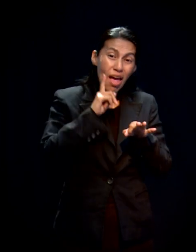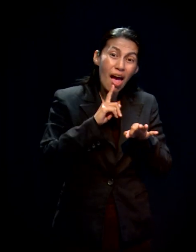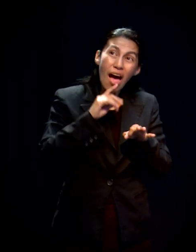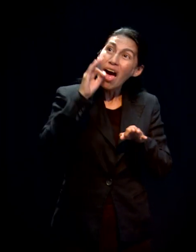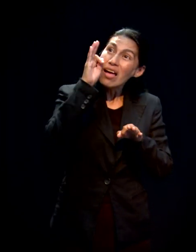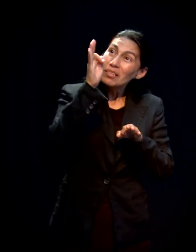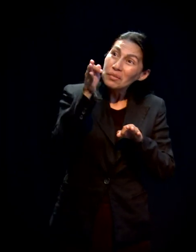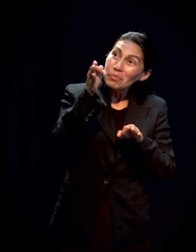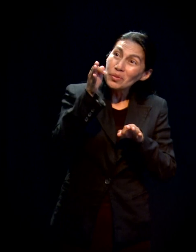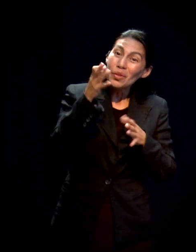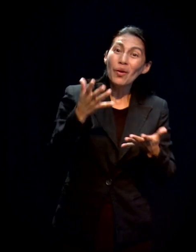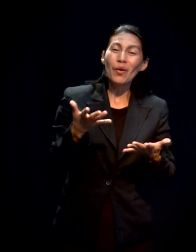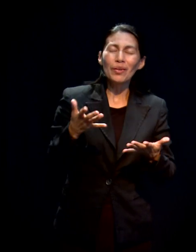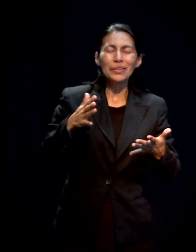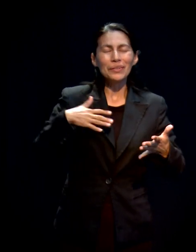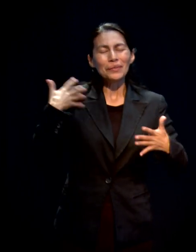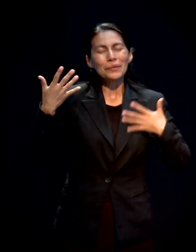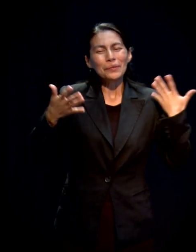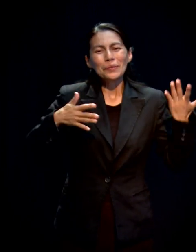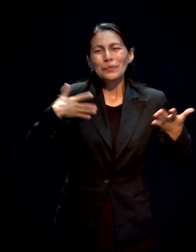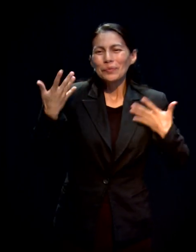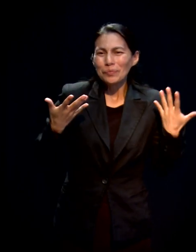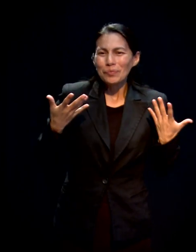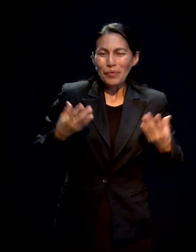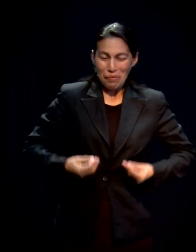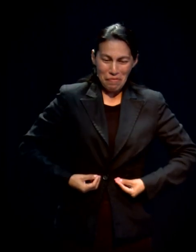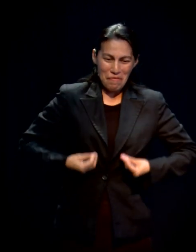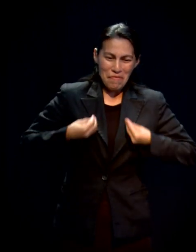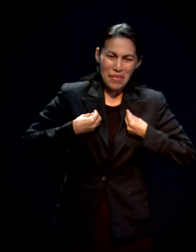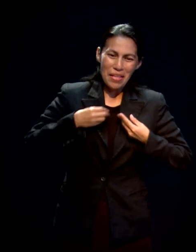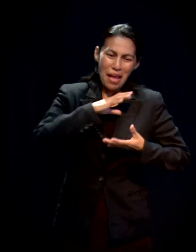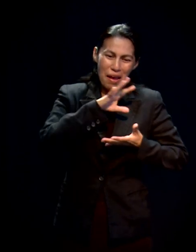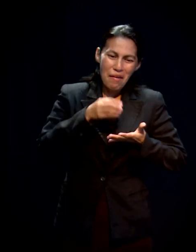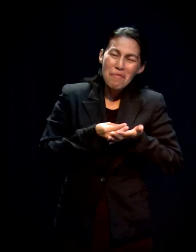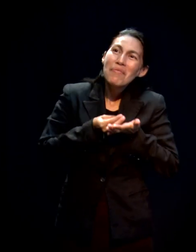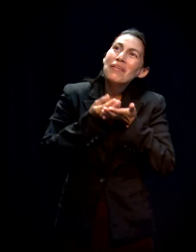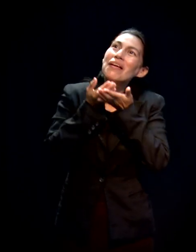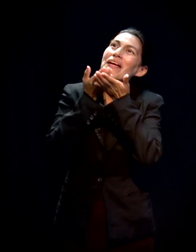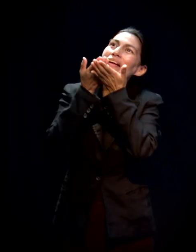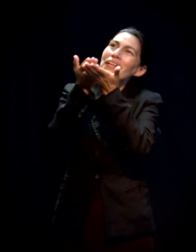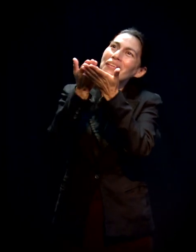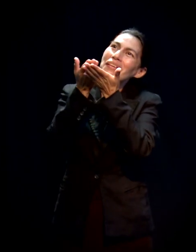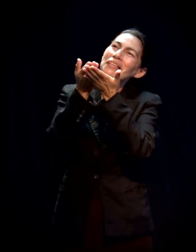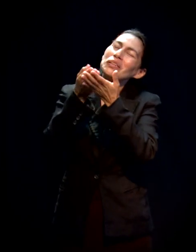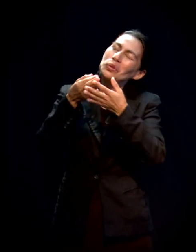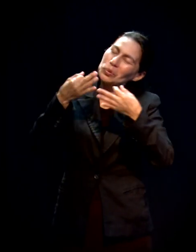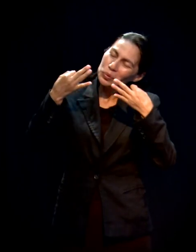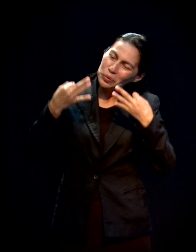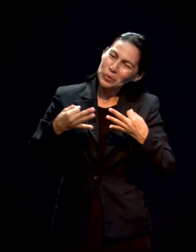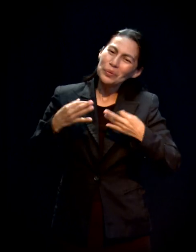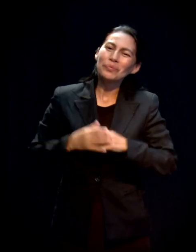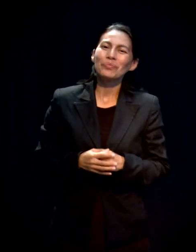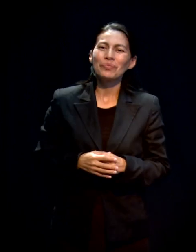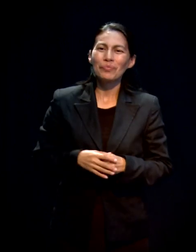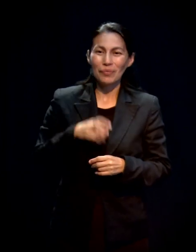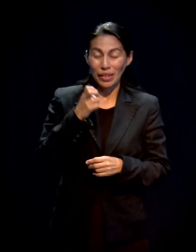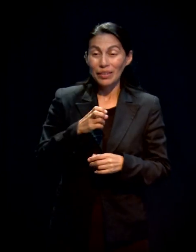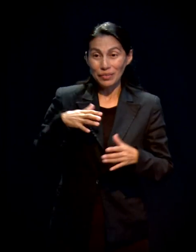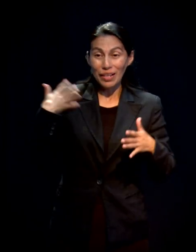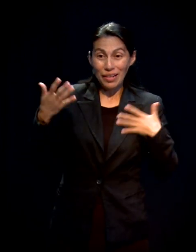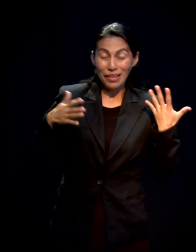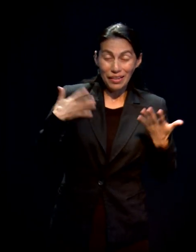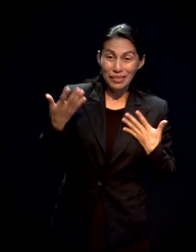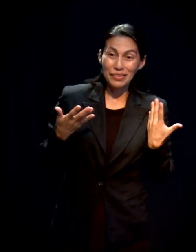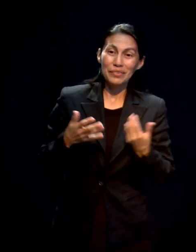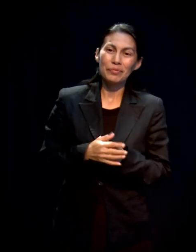señor y que qué alegría de saber eso que pudo entregar su vida aún al señor con vida y yo